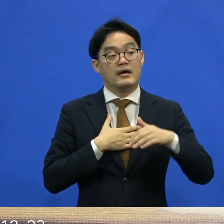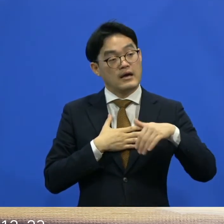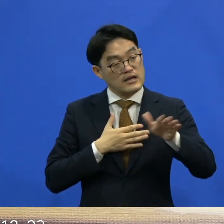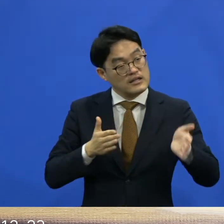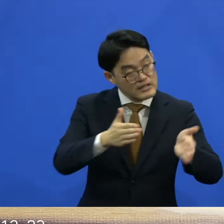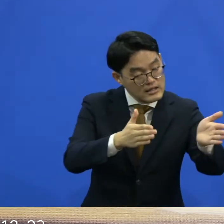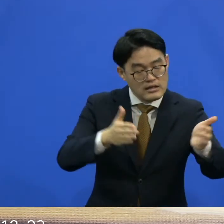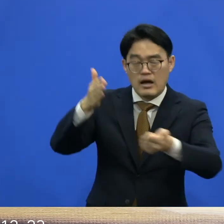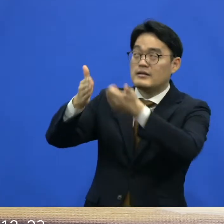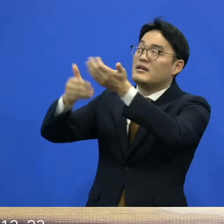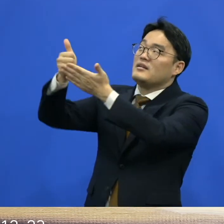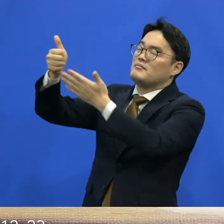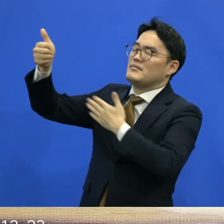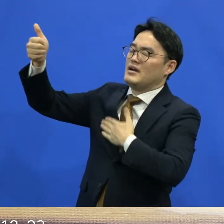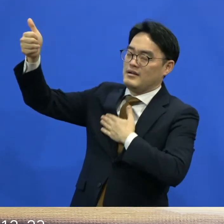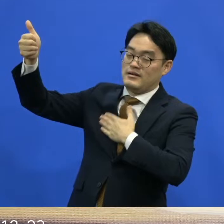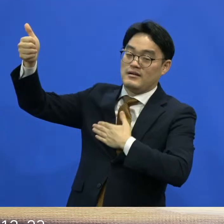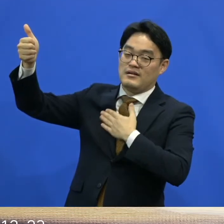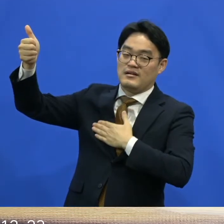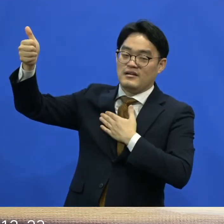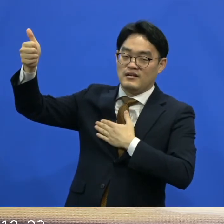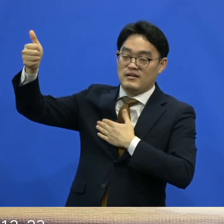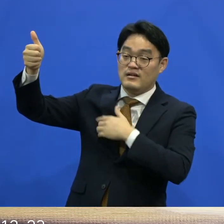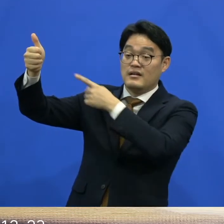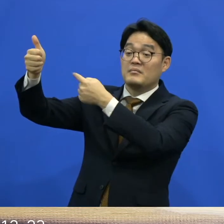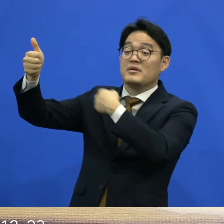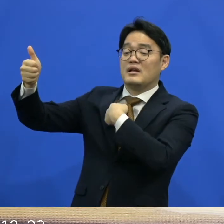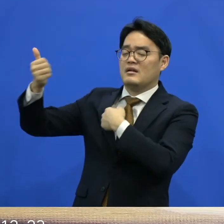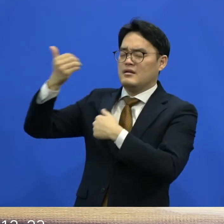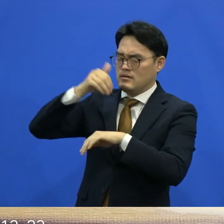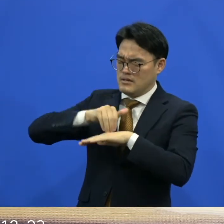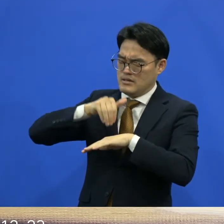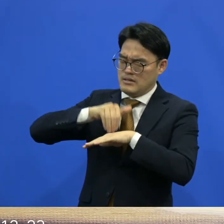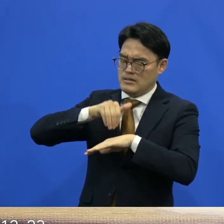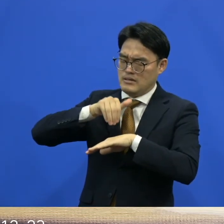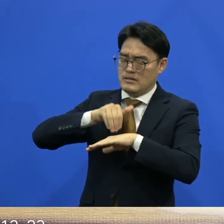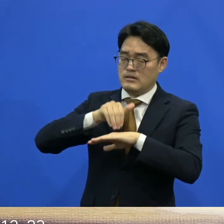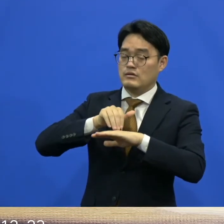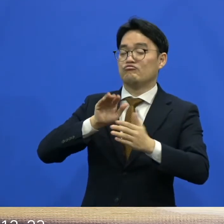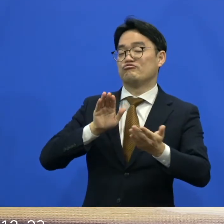나를 단련하시니라. 누가 우리를 단련하세요? 하나님이 단련하세요.